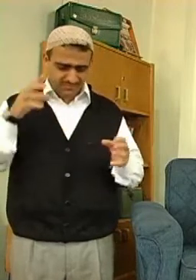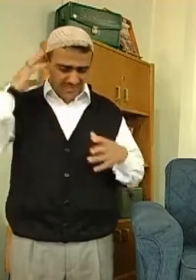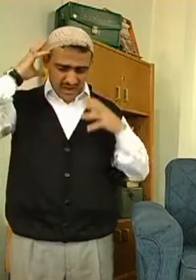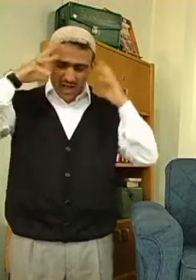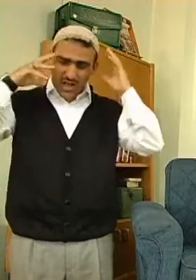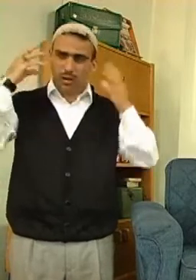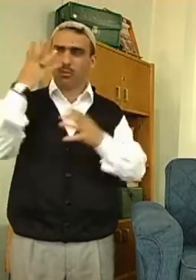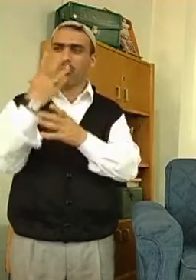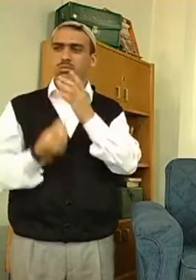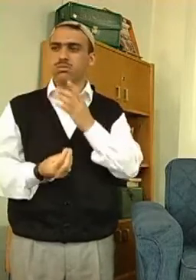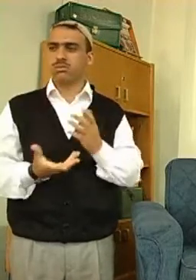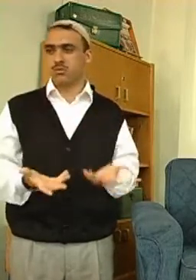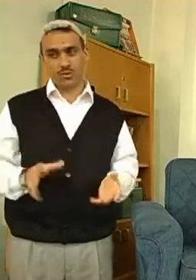mesela?